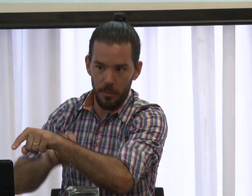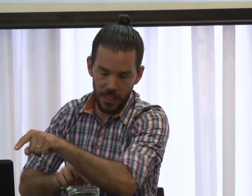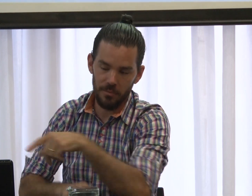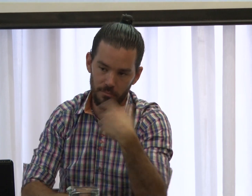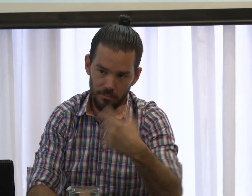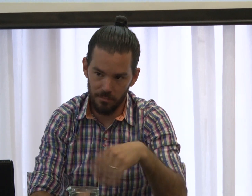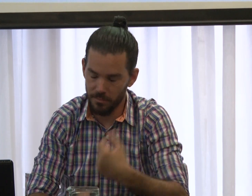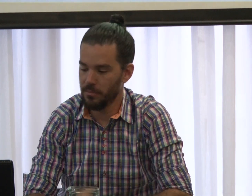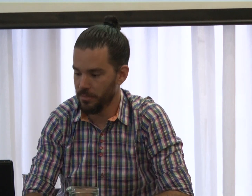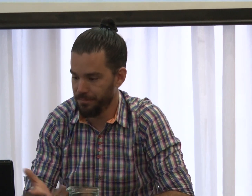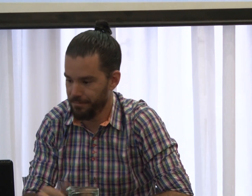No es que